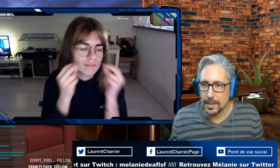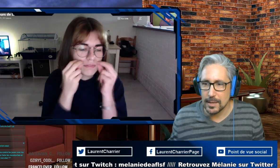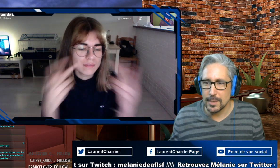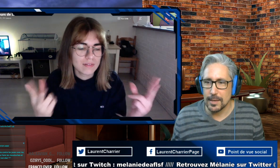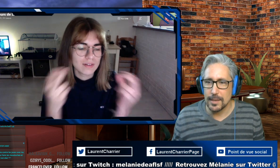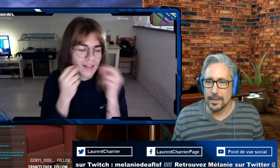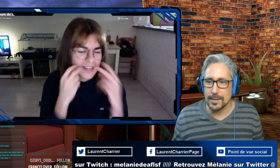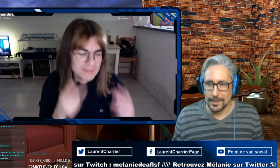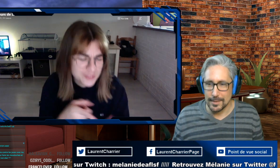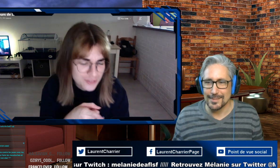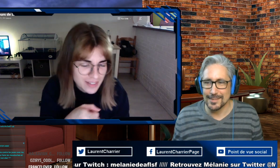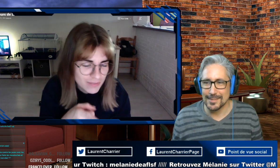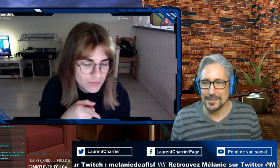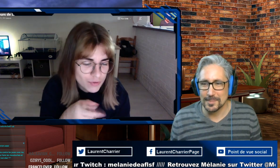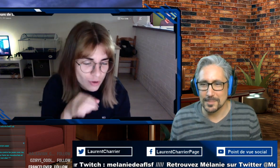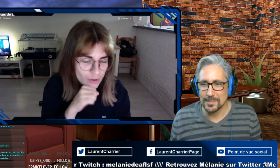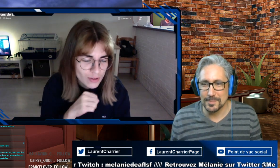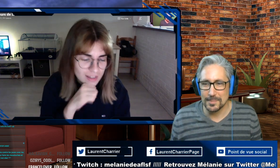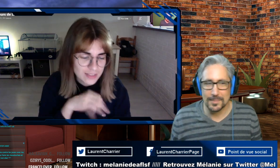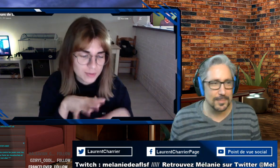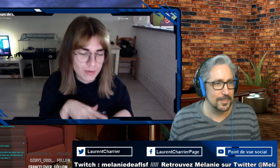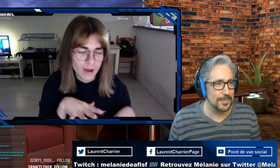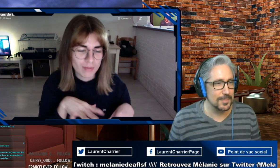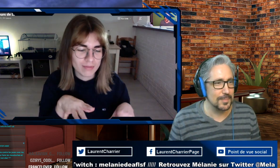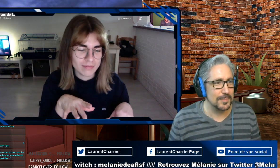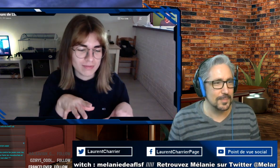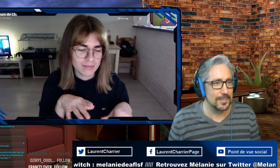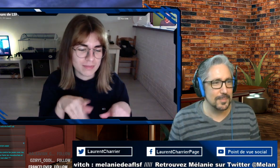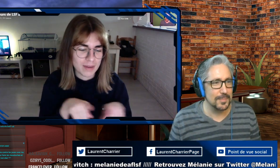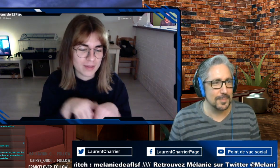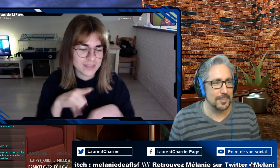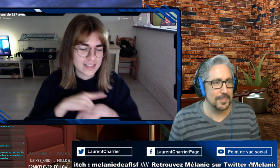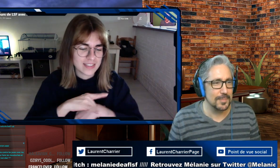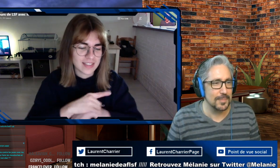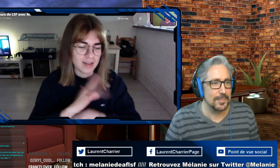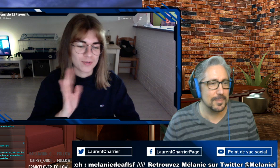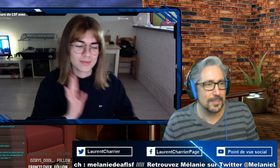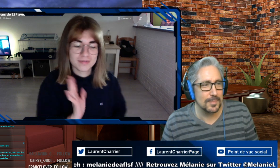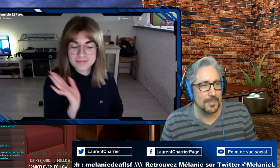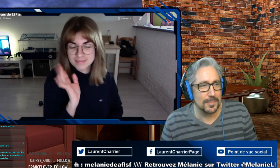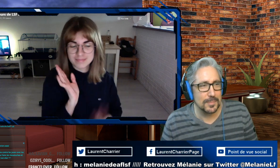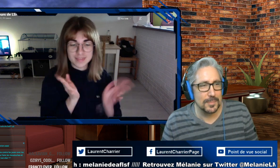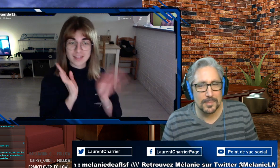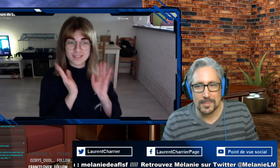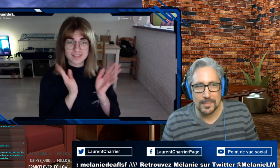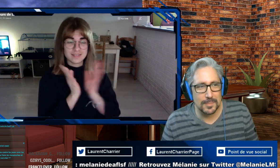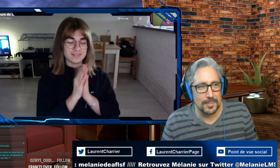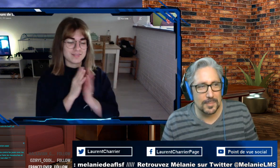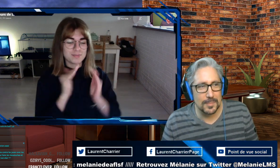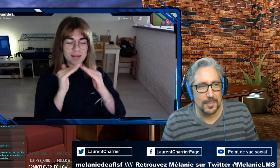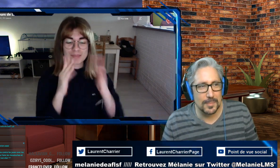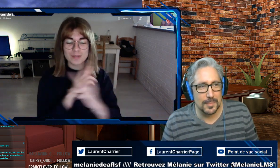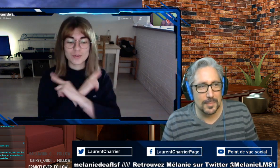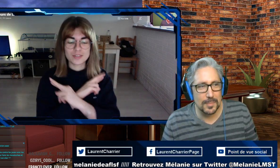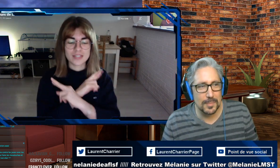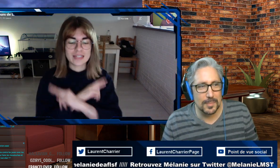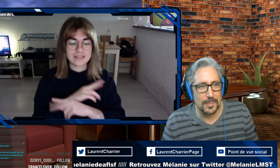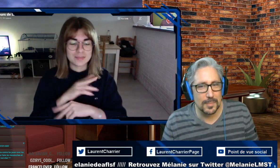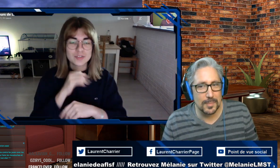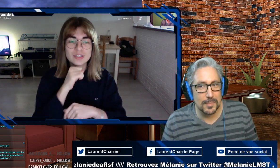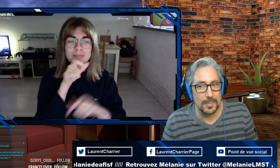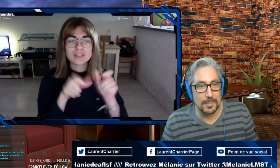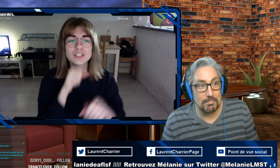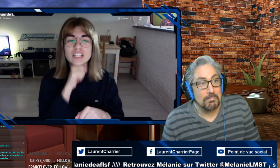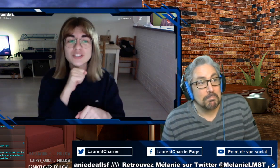Chat. Parce que les vieux, ceux-là, c'est pas comme des escargots. Peut-être que les maisons de